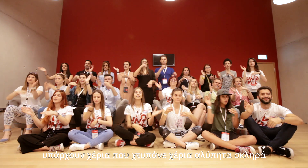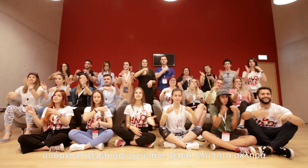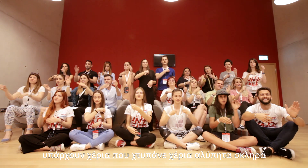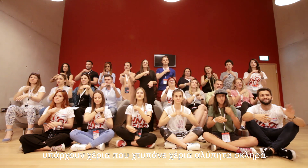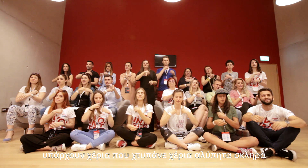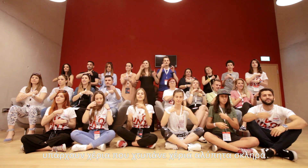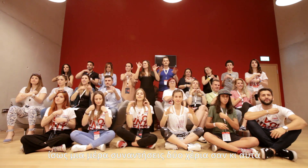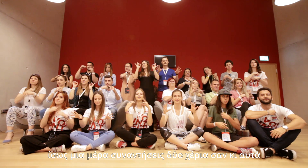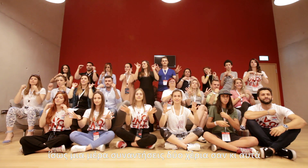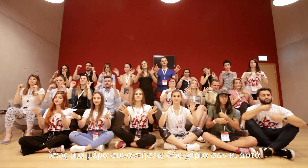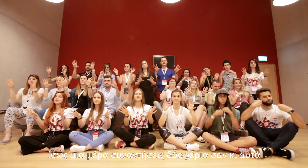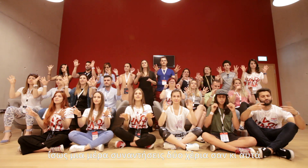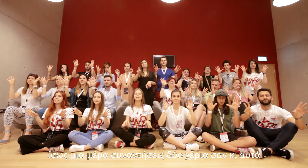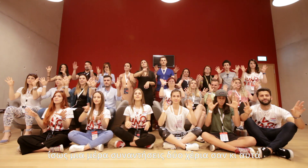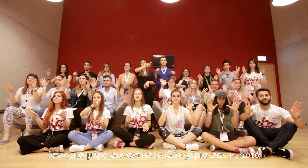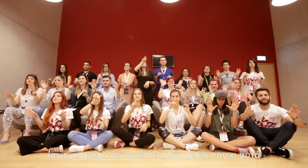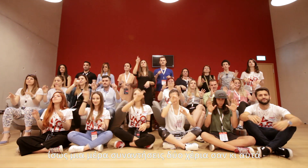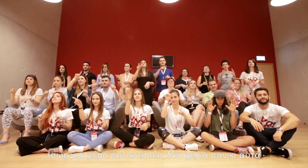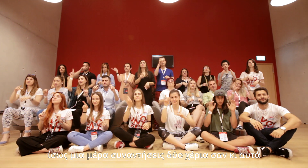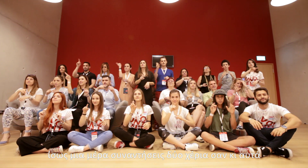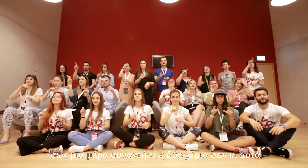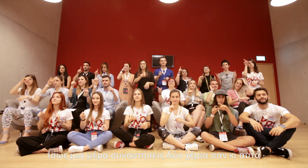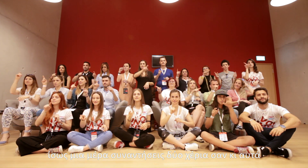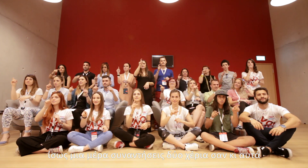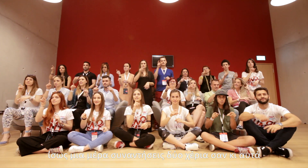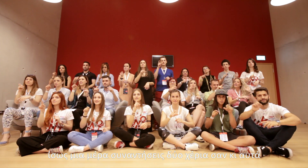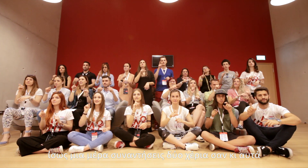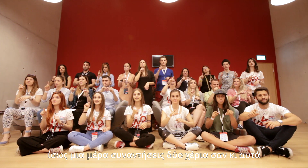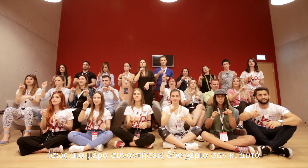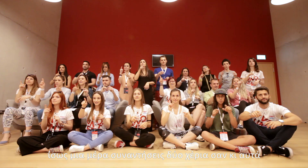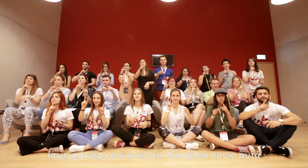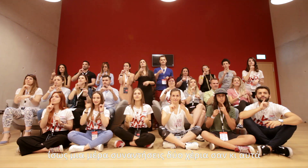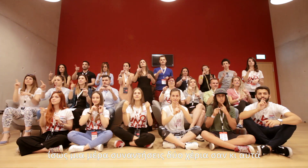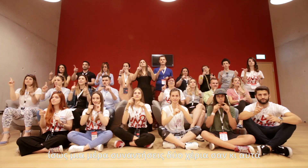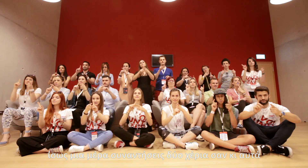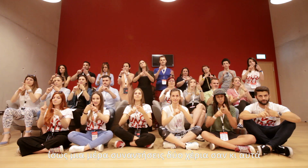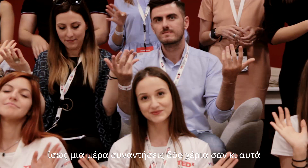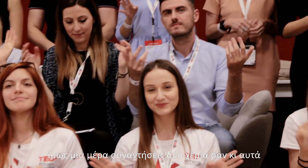σκληρά Ίσως μια μέρα συναντήσεις δυο χέρια σαν κι αυτά